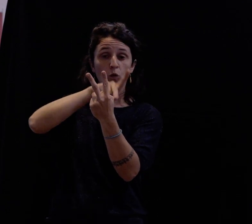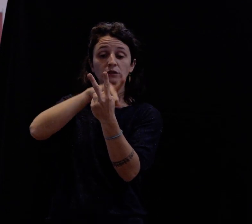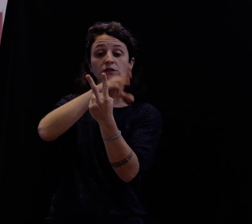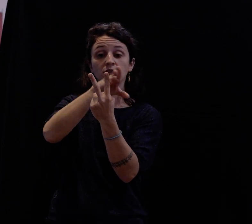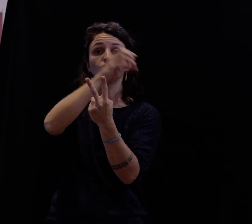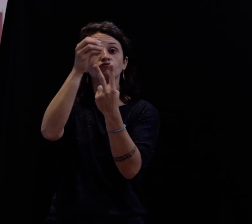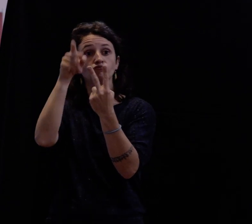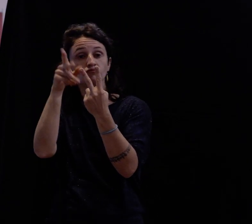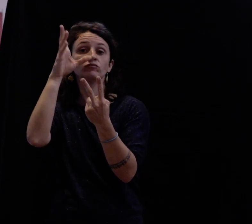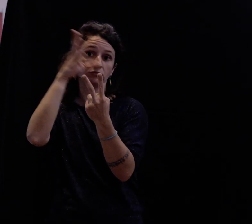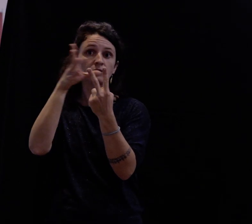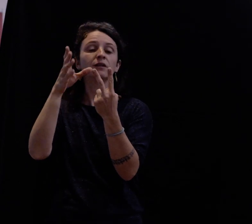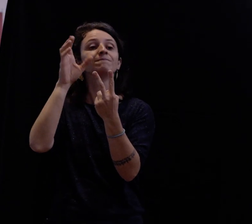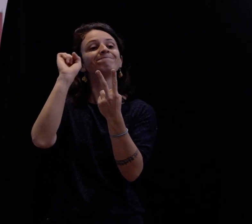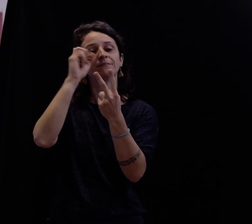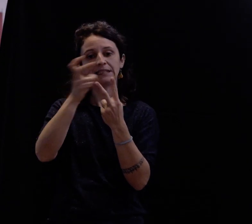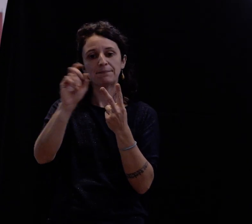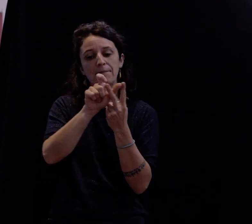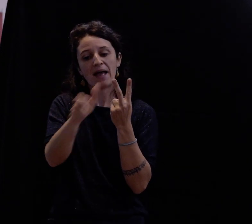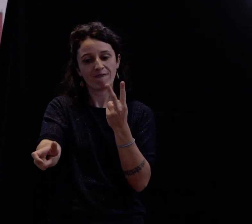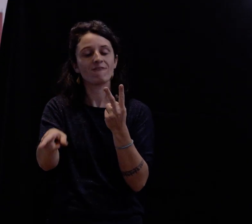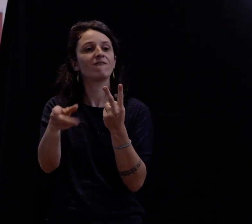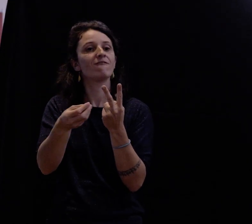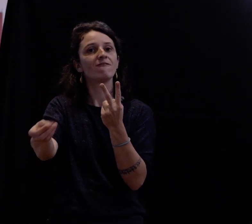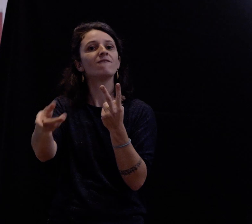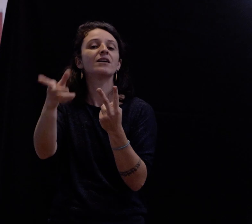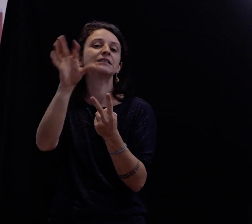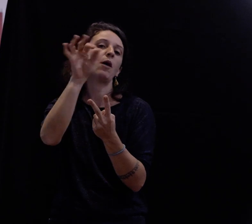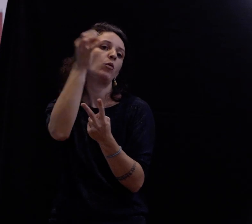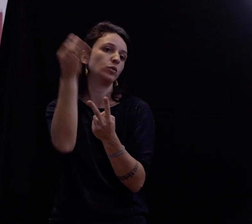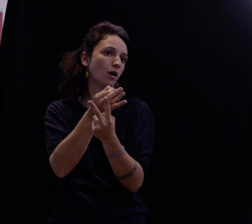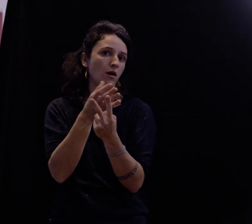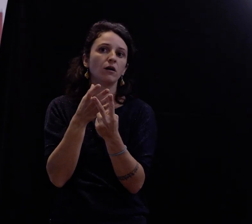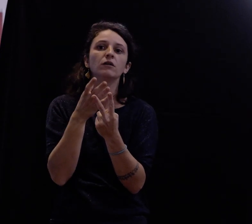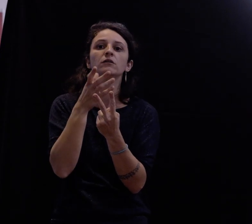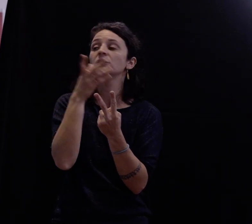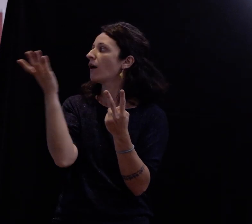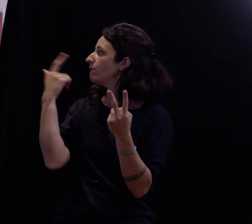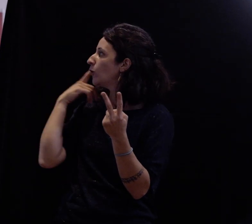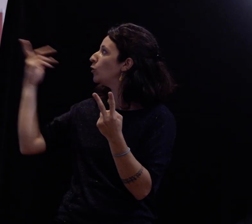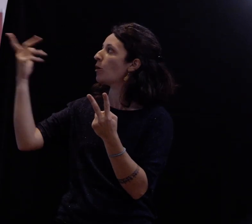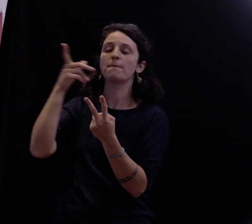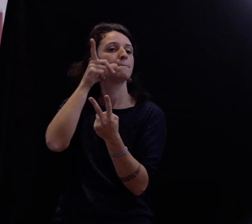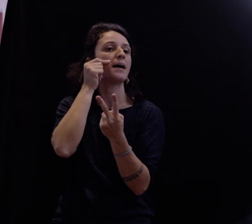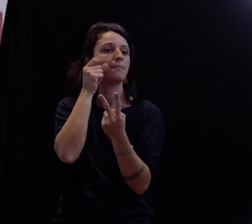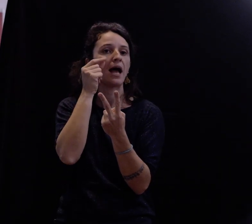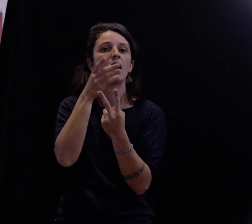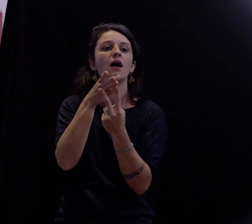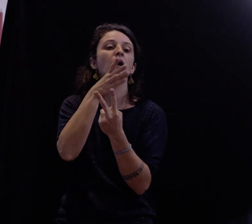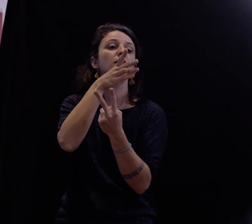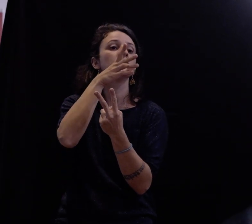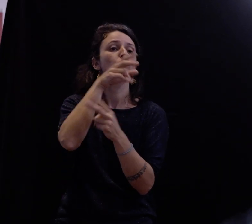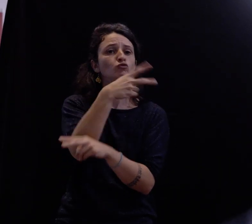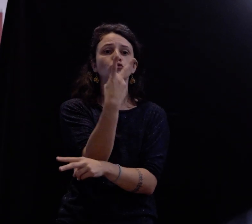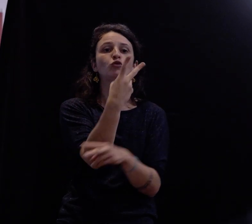de 50%, puisque c'est ce qu'on voit ici. Ici, on a pris au hasard, on a dit que c'était le papa qui était porteur. Il a 2 chromosomes 8, un avec l'anomalie, un